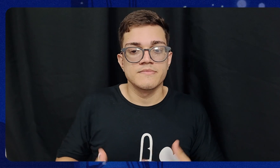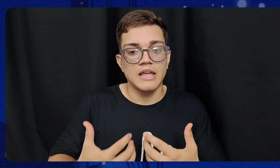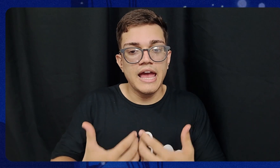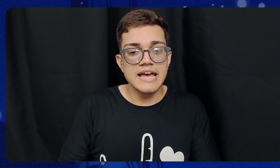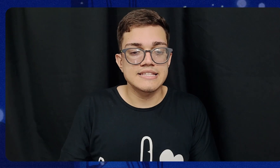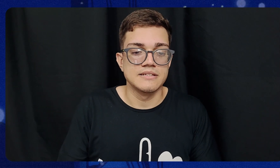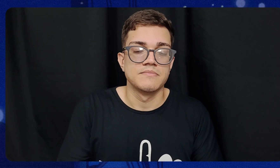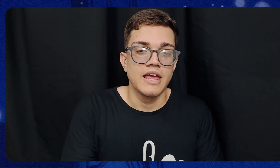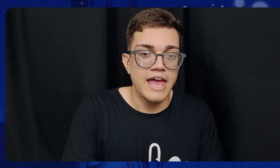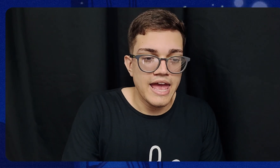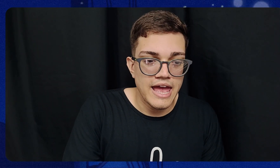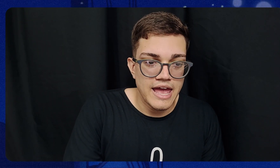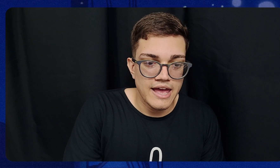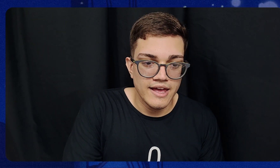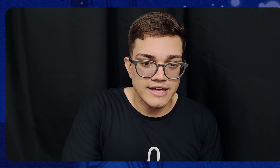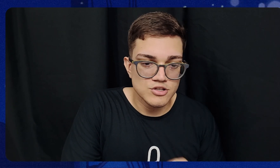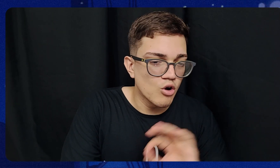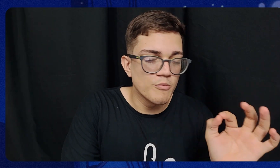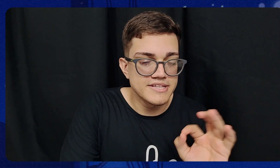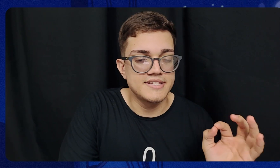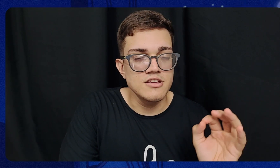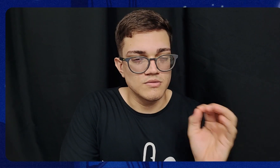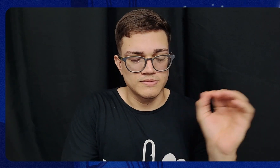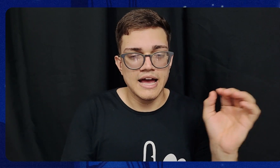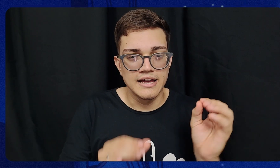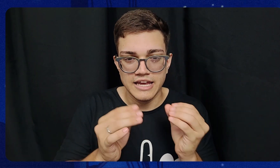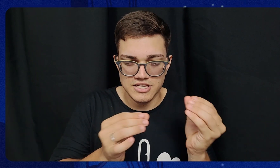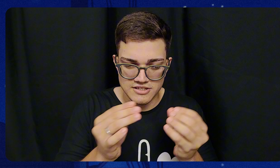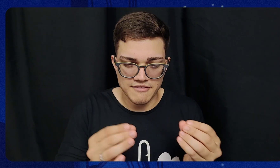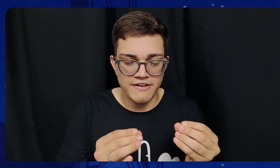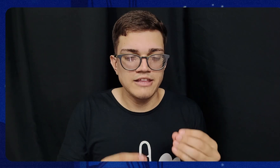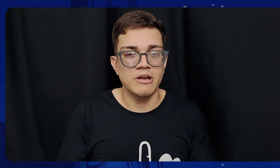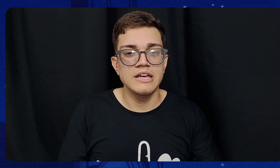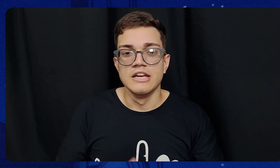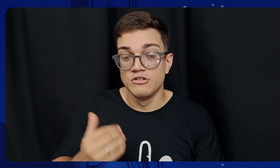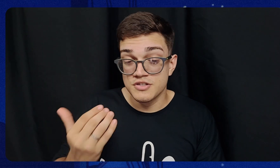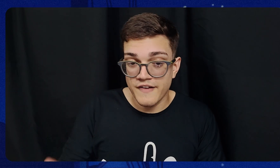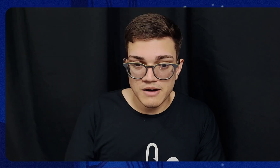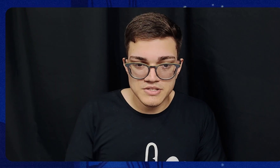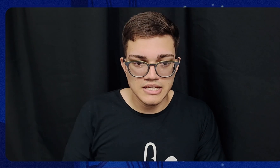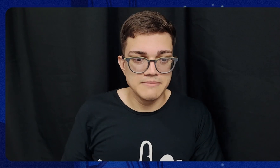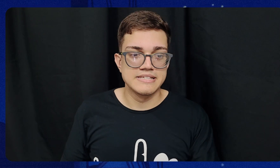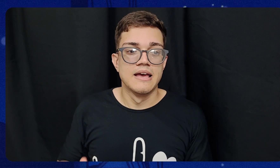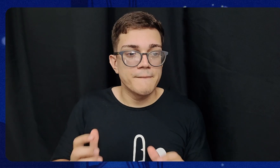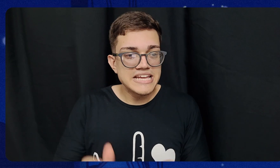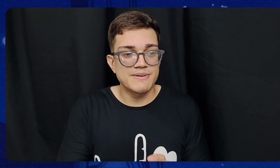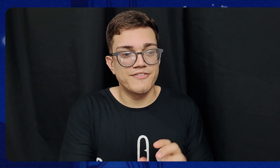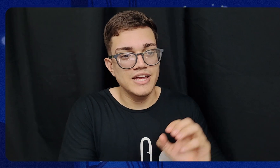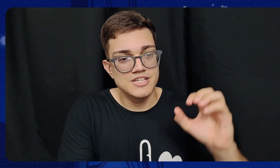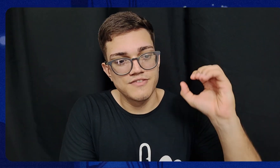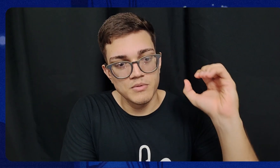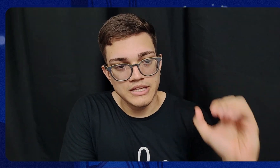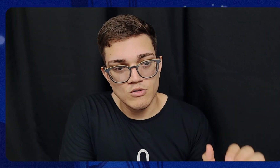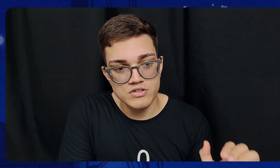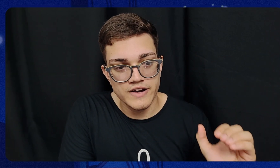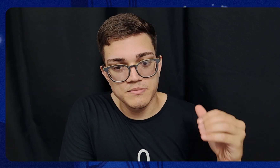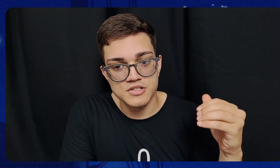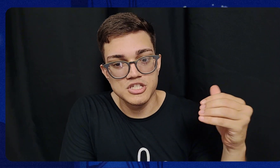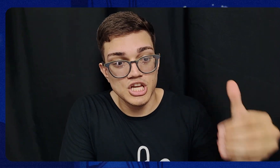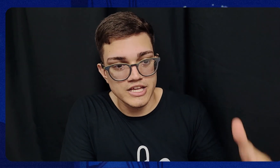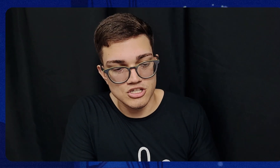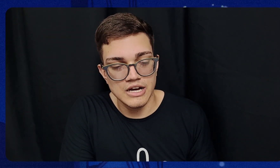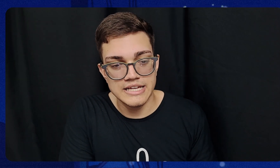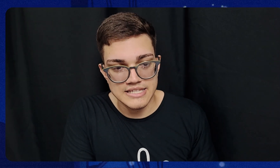enfim, essa é só o comecinho, tá? Que a gente tá vendo aí dos verbos em Libras. Mais pra frente, vamos ter alguns